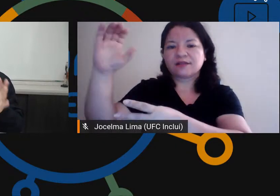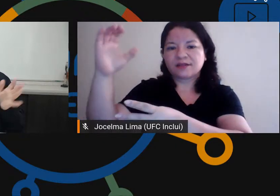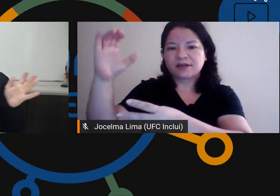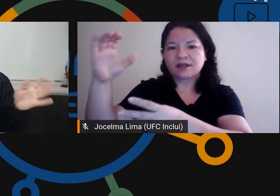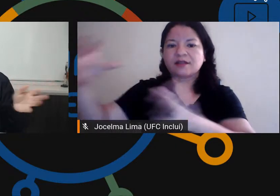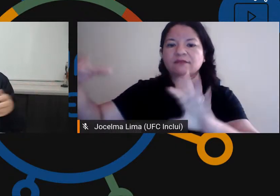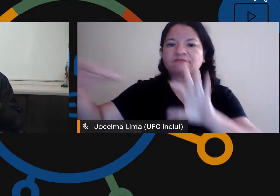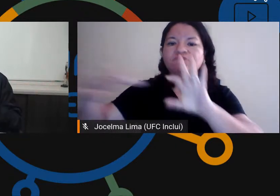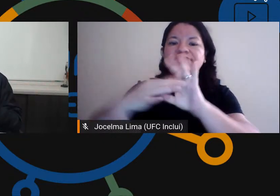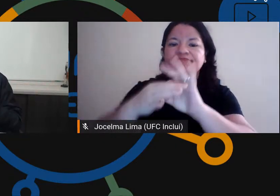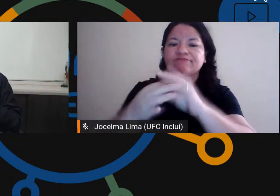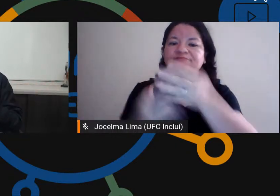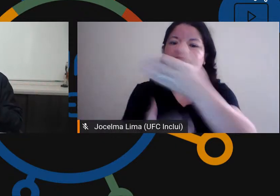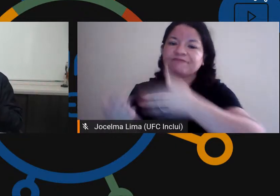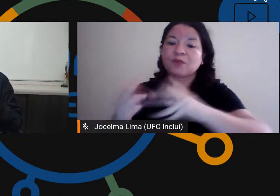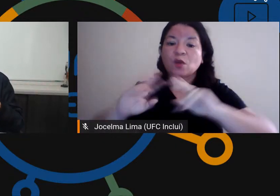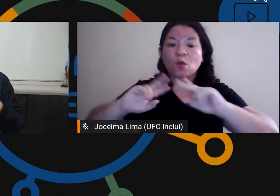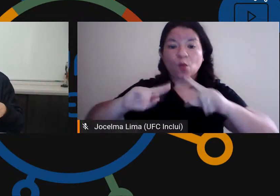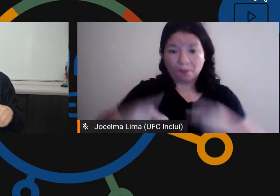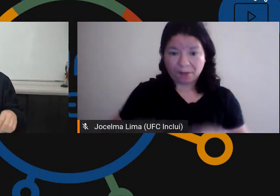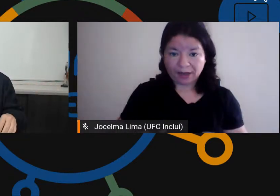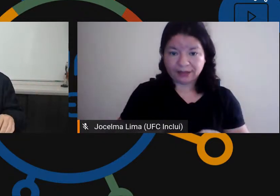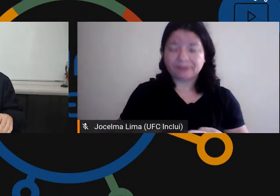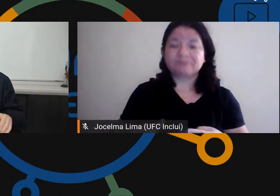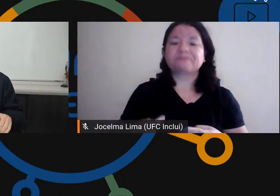Humanas, exatas e biológicas.